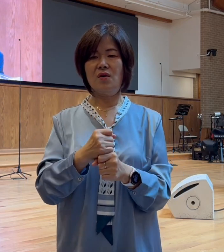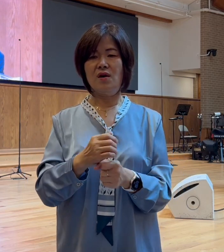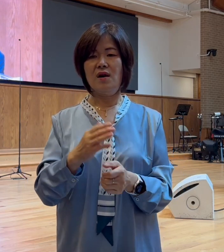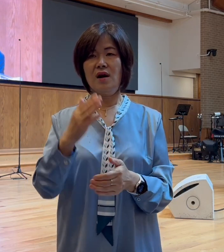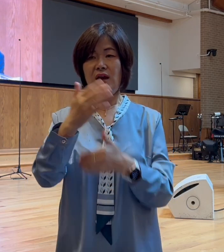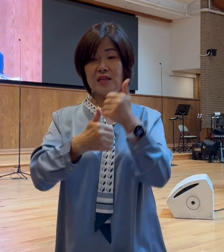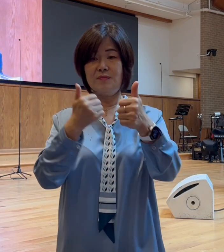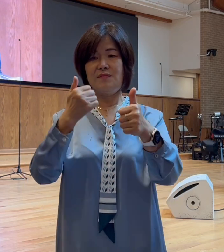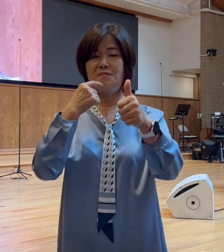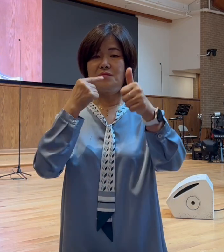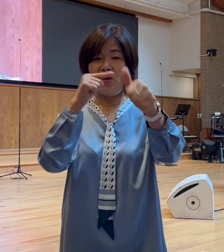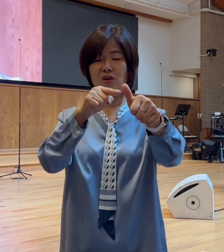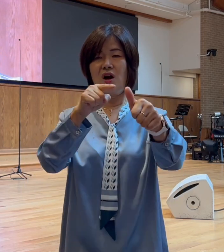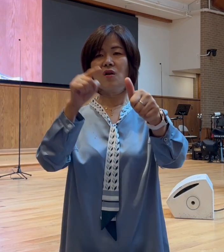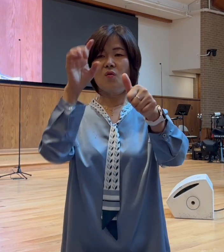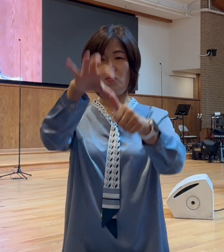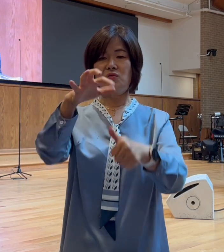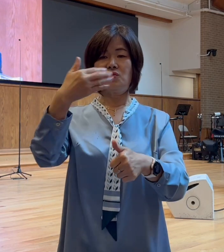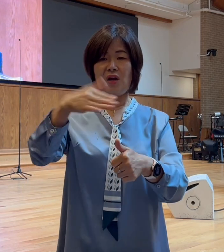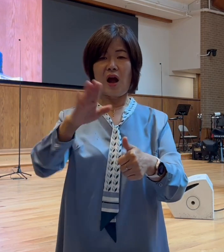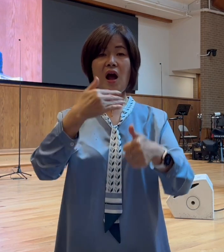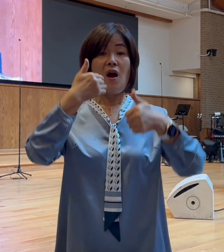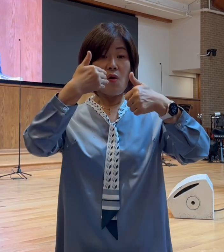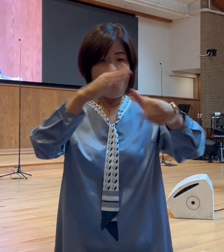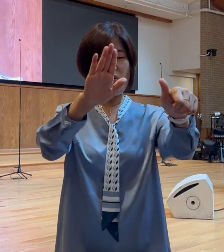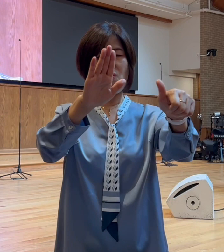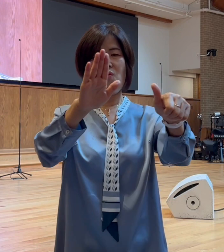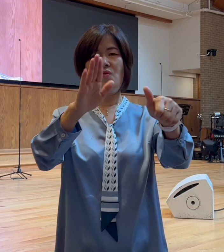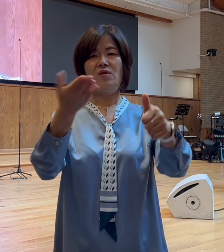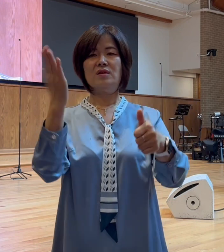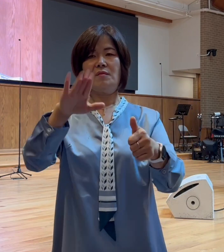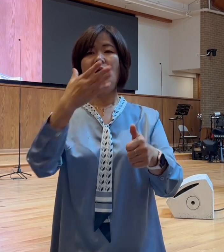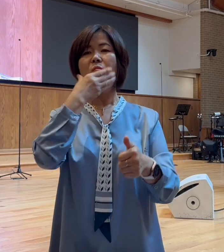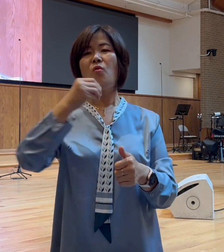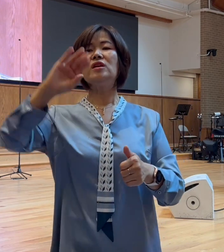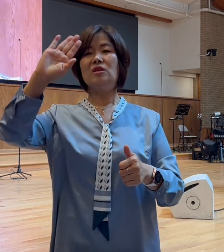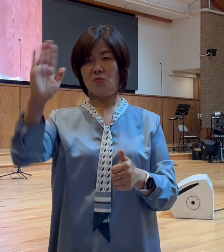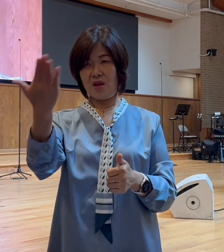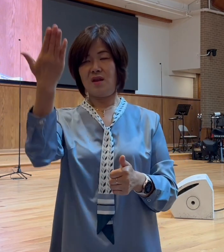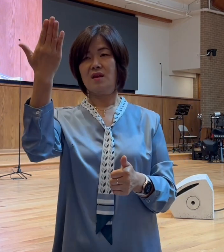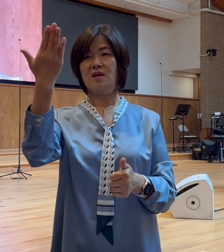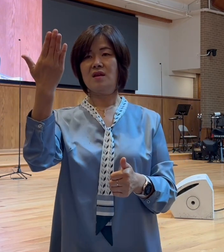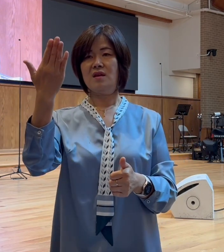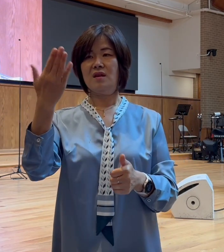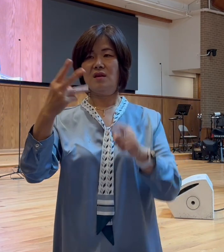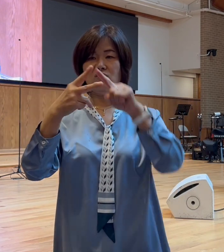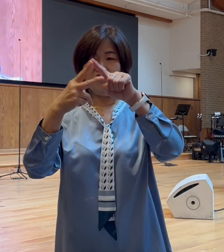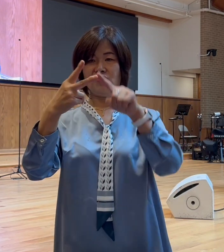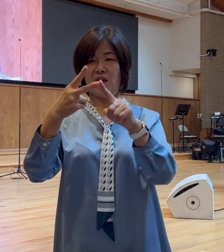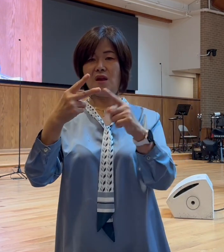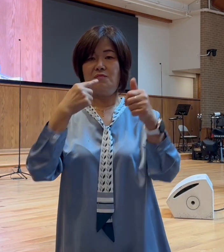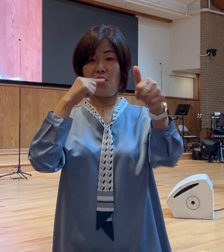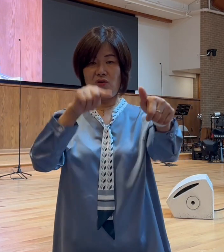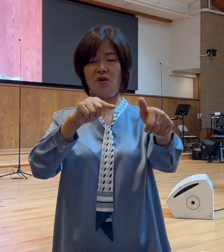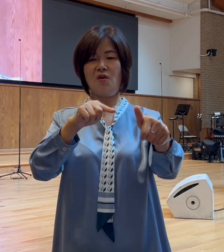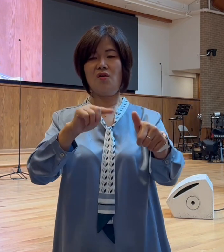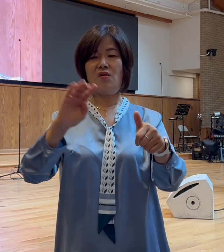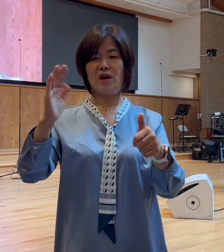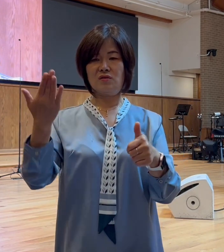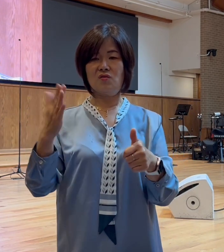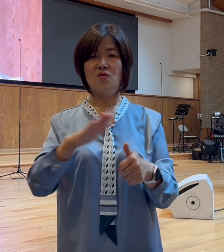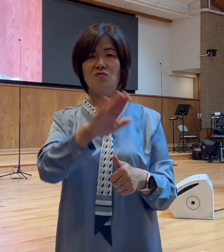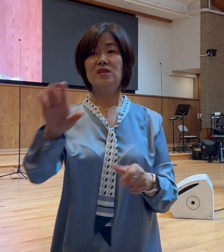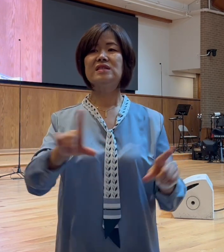내게 지시하는 땅으로 가라, go. 그리고 복이 되라, be a blessing. 두 개의 이 명령형이